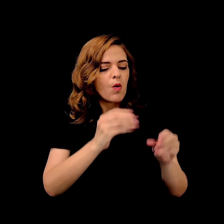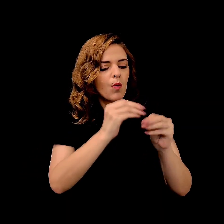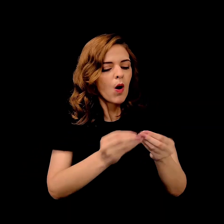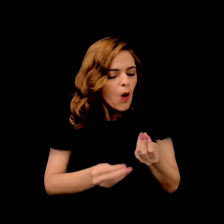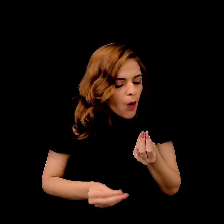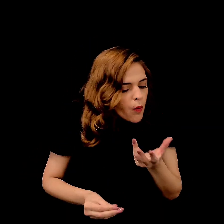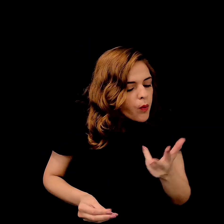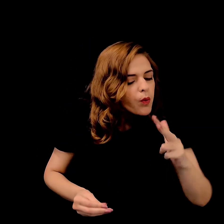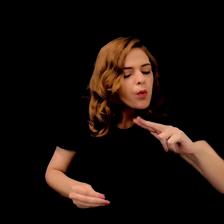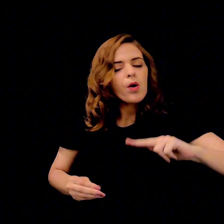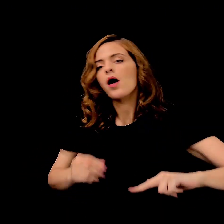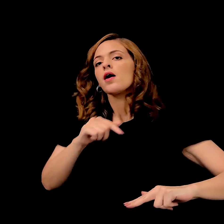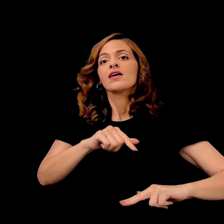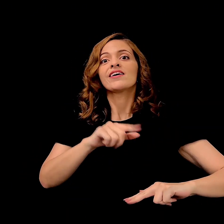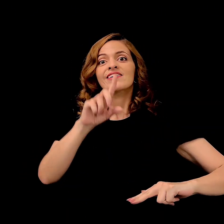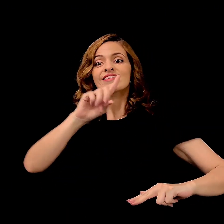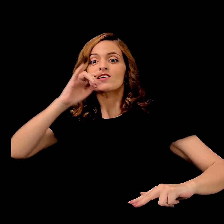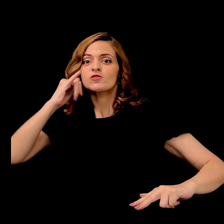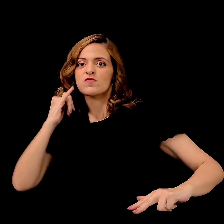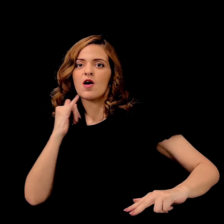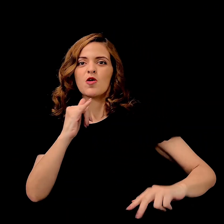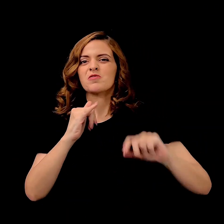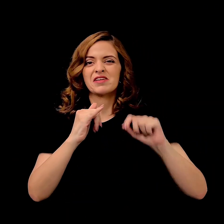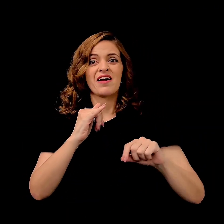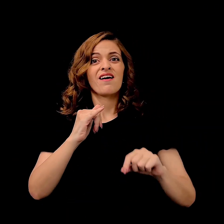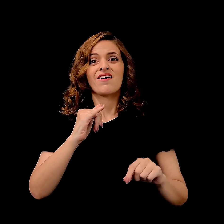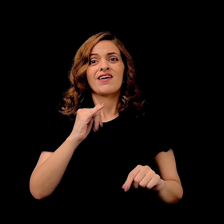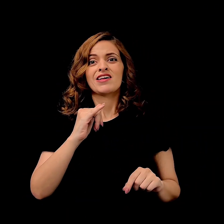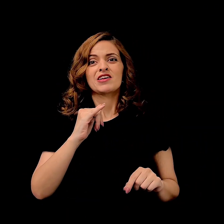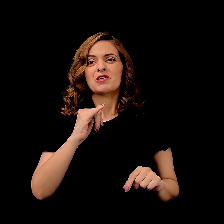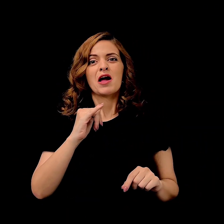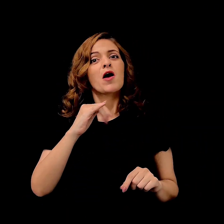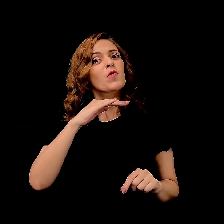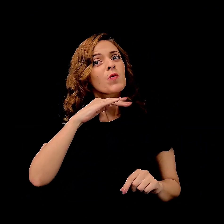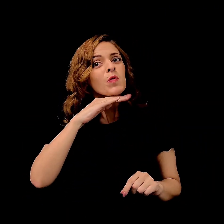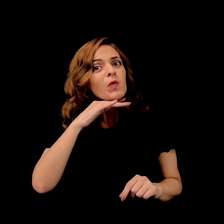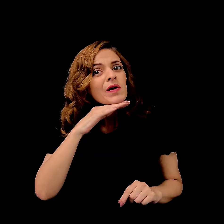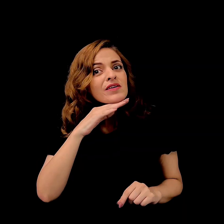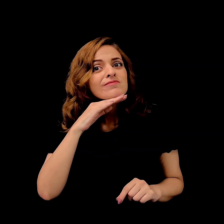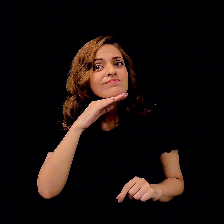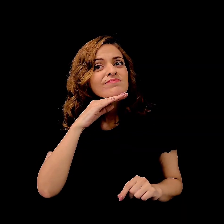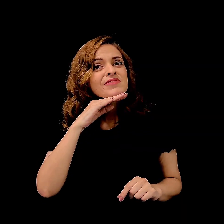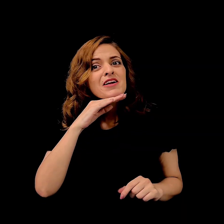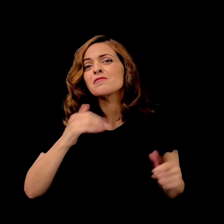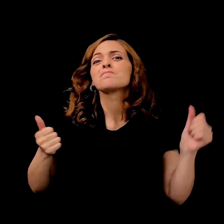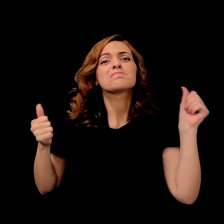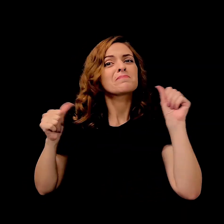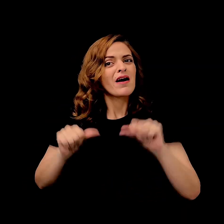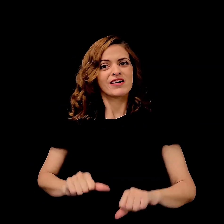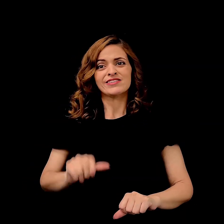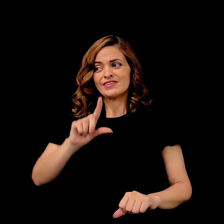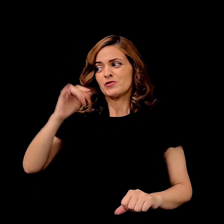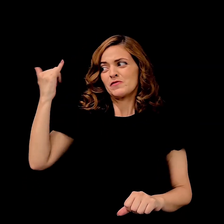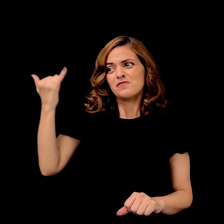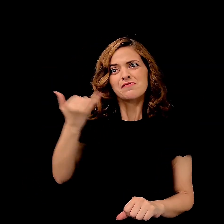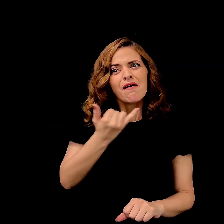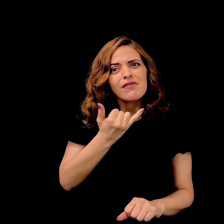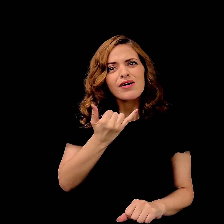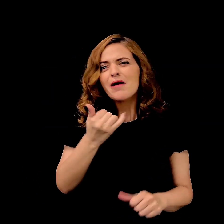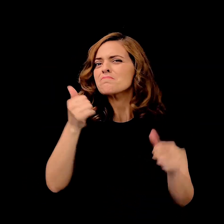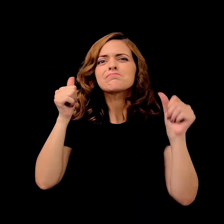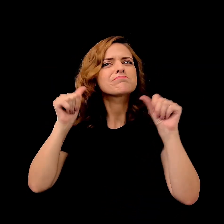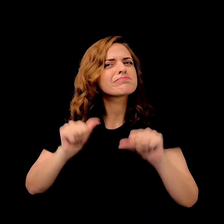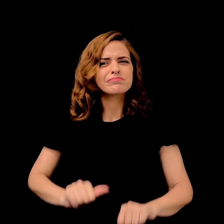é bom. Quando Deus fala não é bom... É porque não é mesmo. É porque é péssimo. É. Essa é a